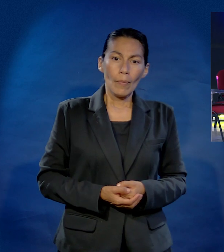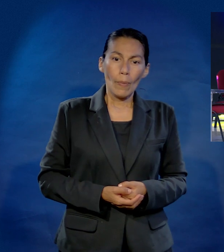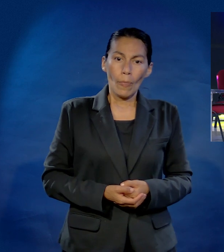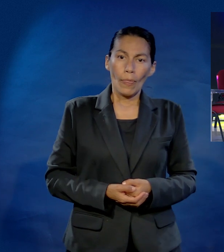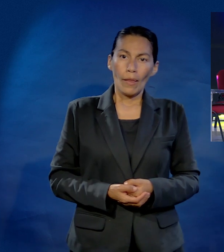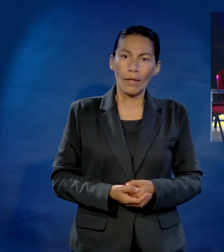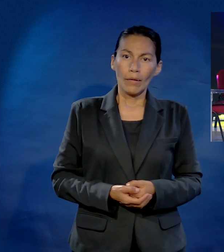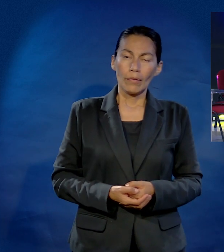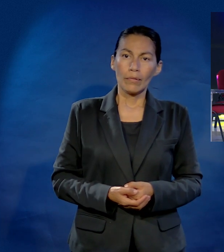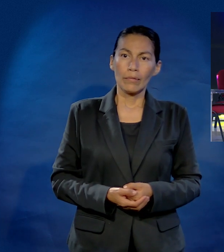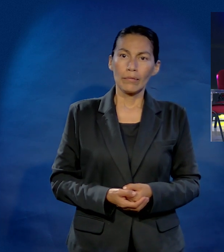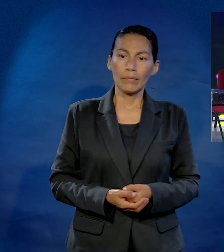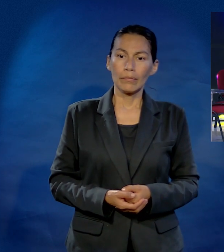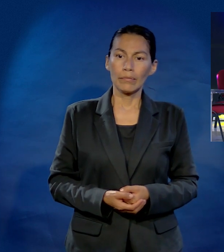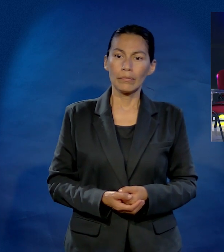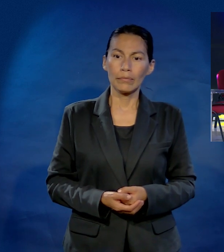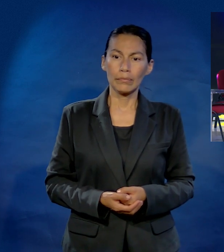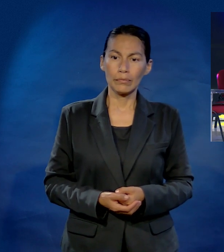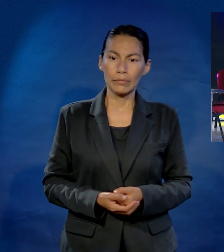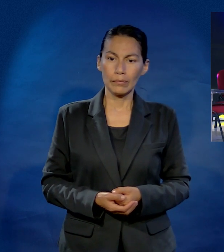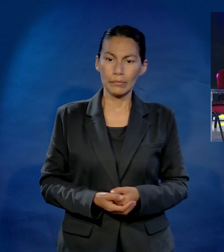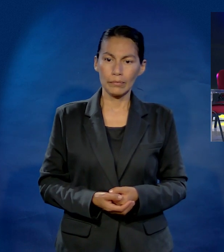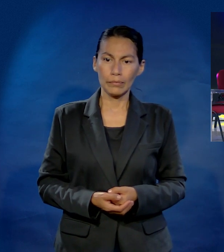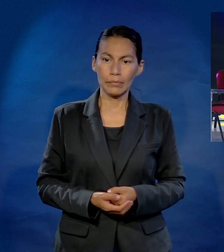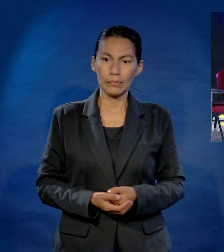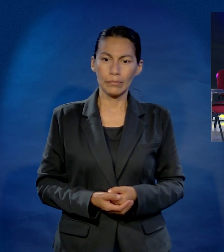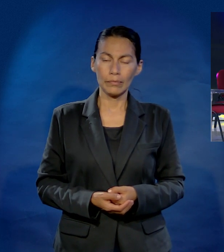de un hombre que vivió en lo más oscuro